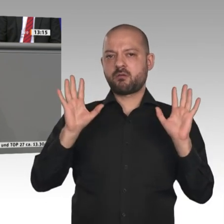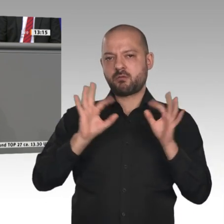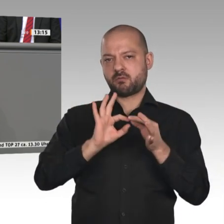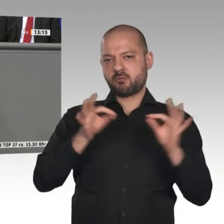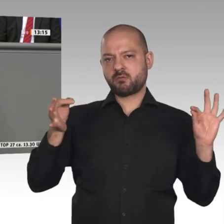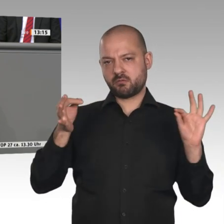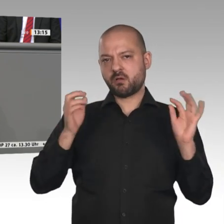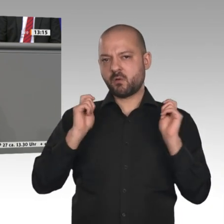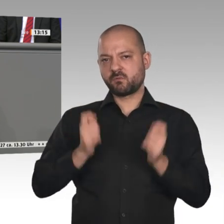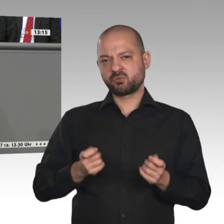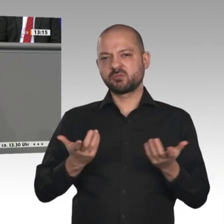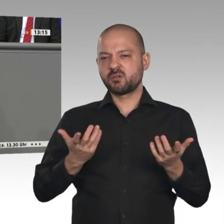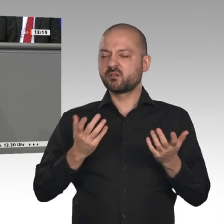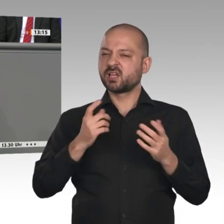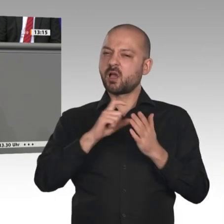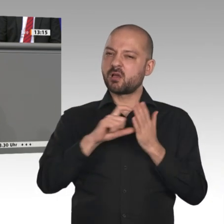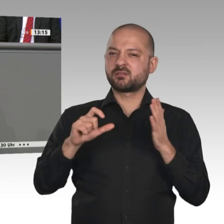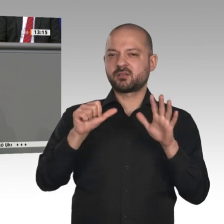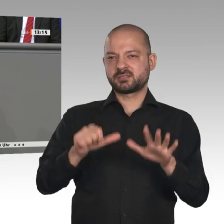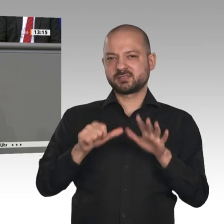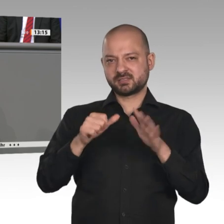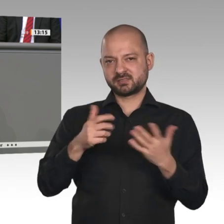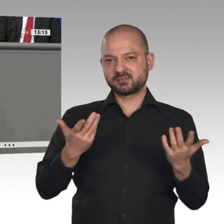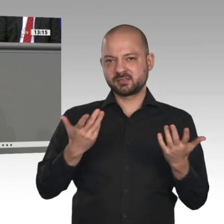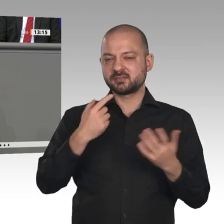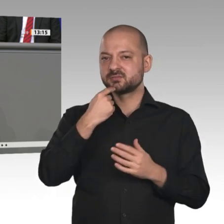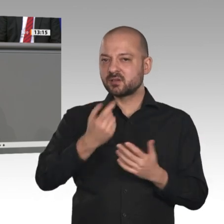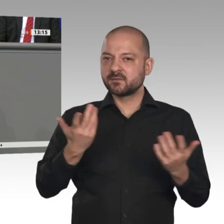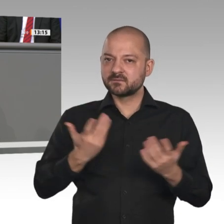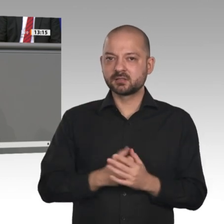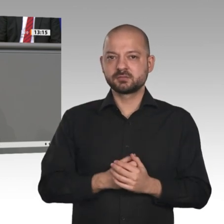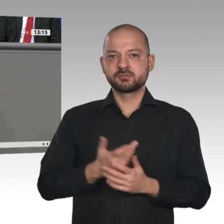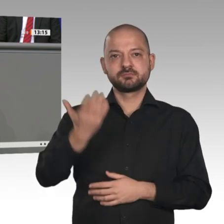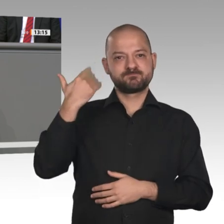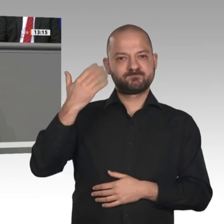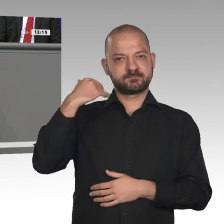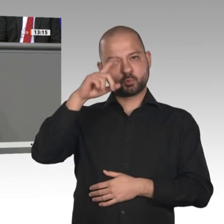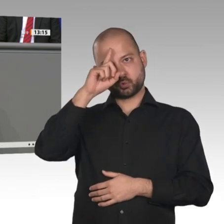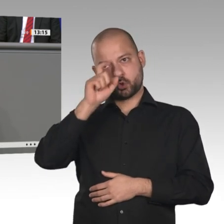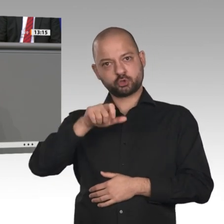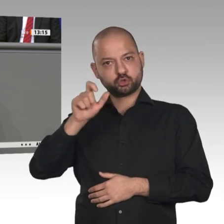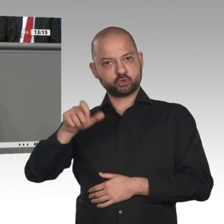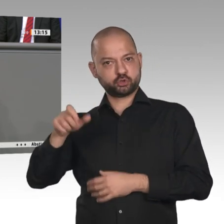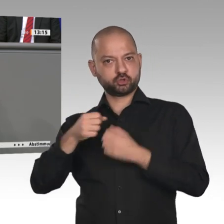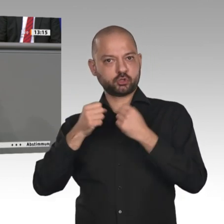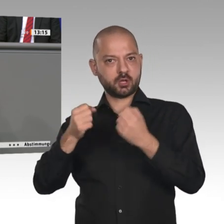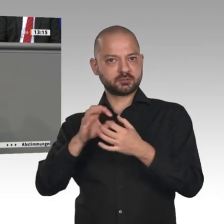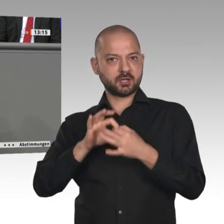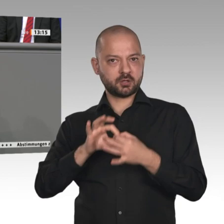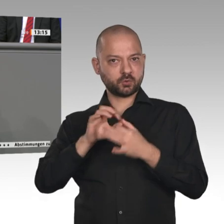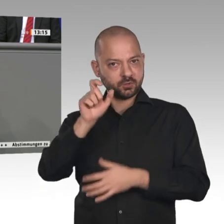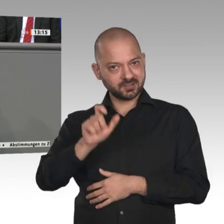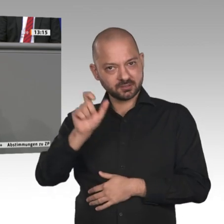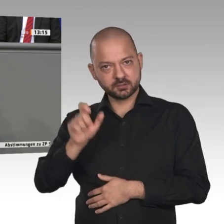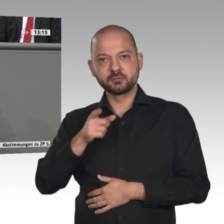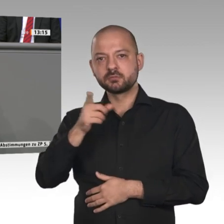zwischen dem 30. Januar 1933 und dem 8. Mai 1945 die Staatsangehörigkeit aus politischen, rassischen oder religiösen Gründen